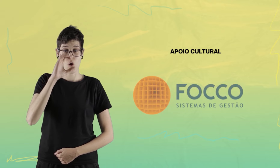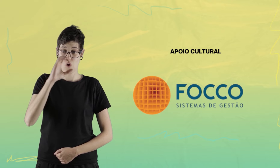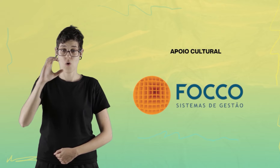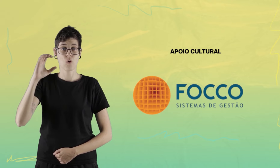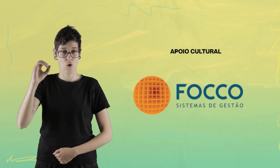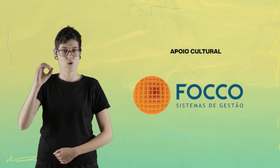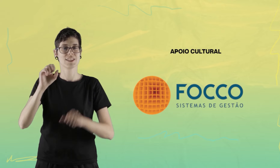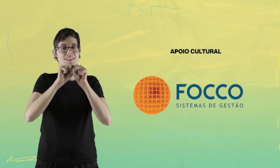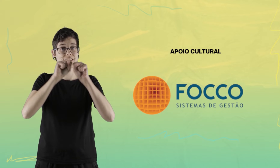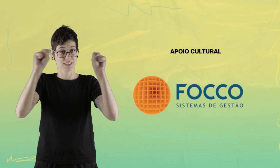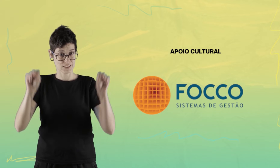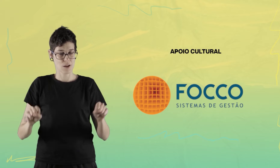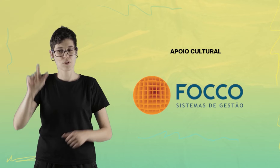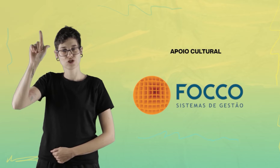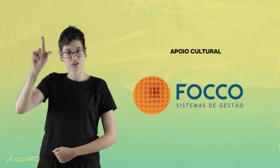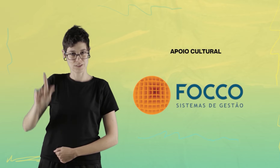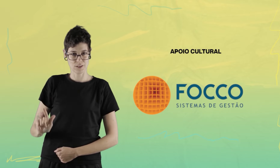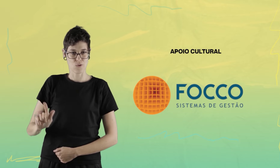e Foco Sistema de Gestão.